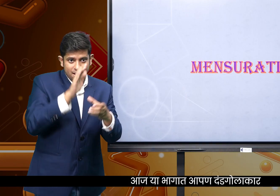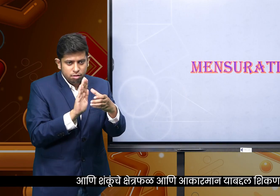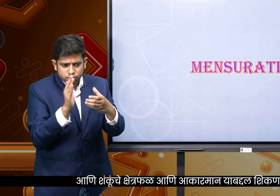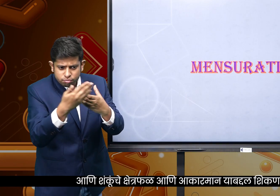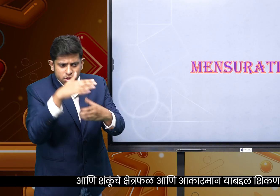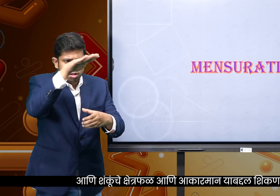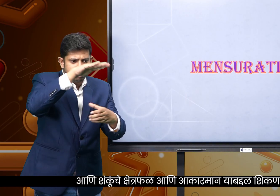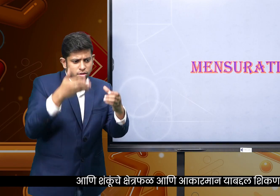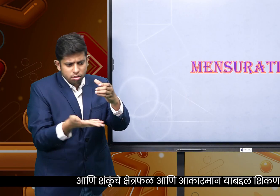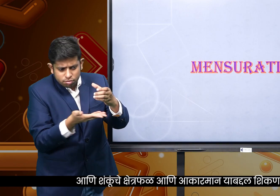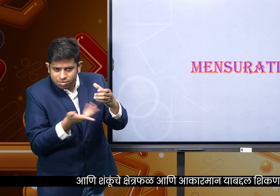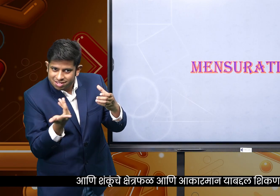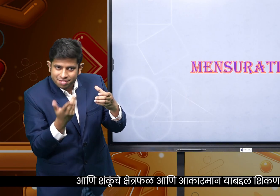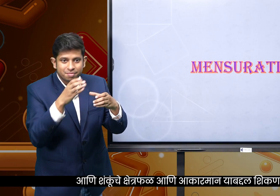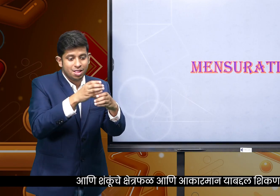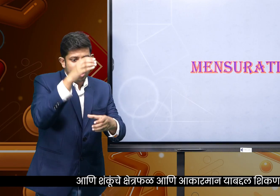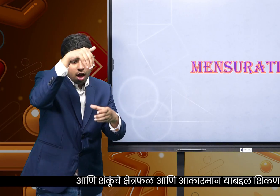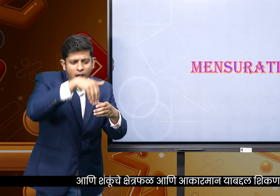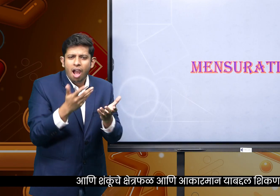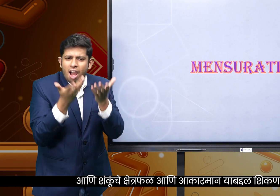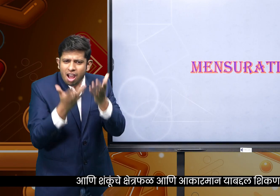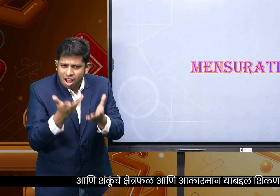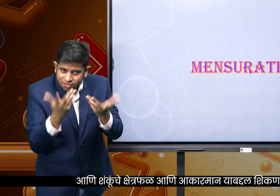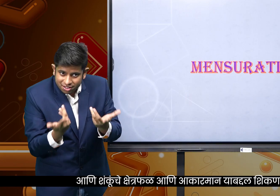आणि शंकूंचे क्षेत्रफळ आणि आकारमान याबद्दल शिकणार आहोत।